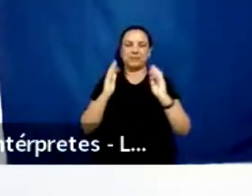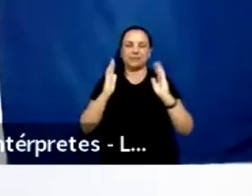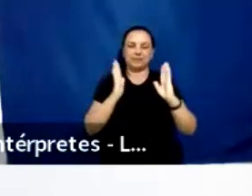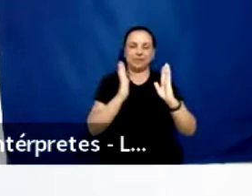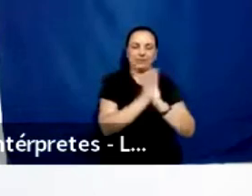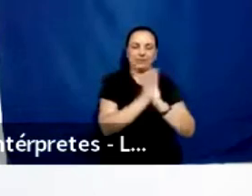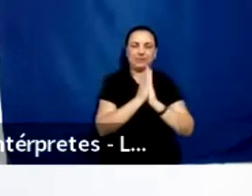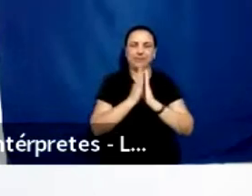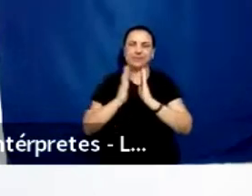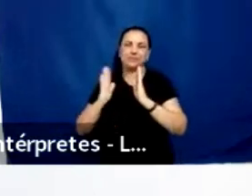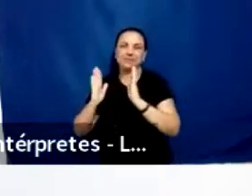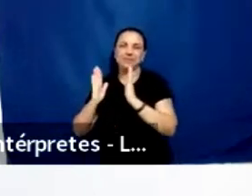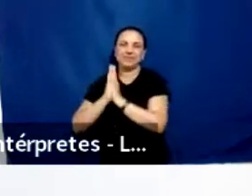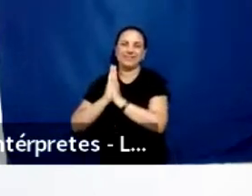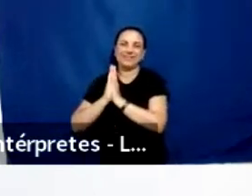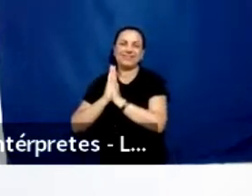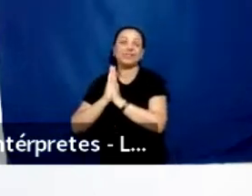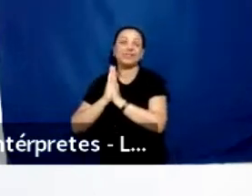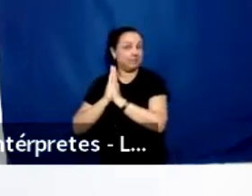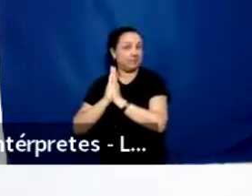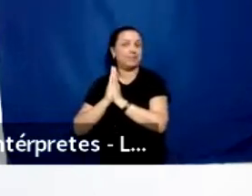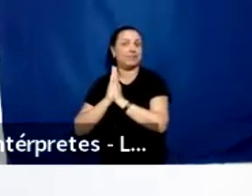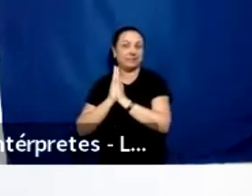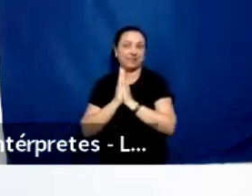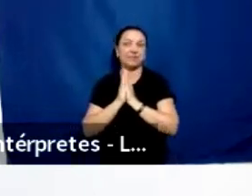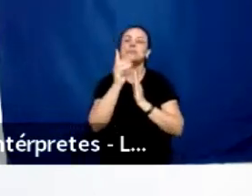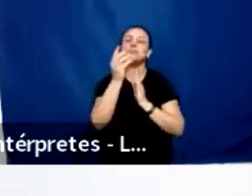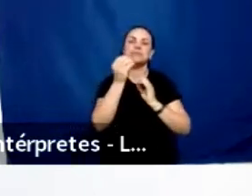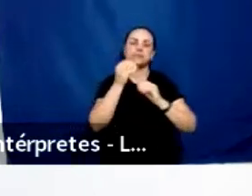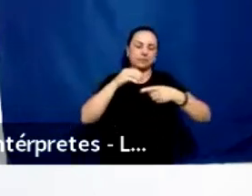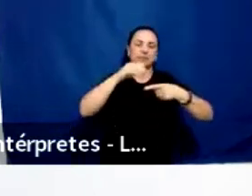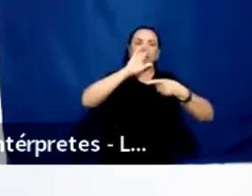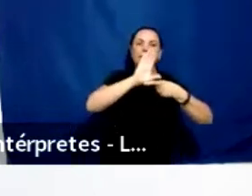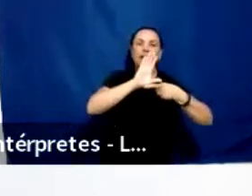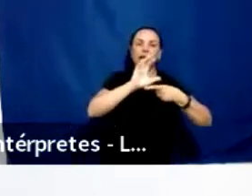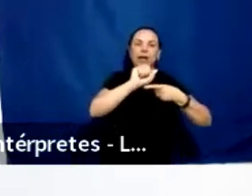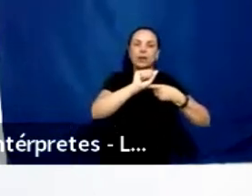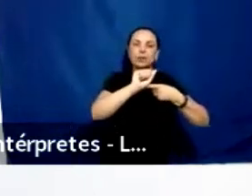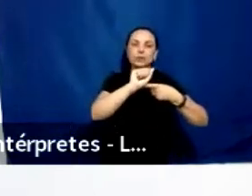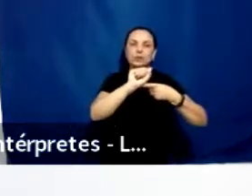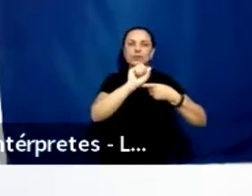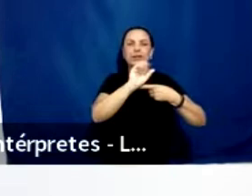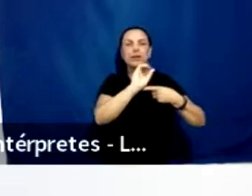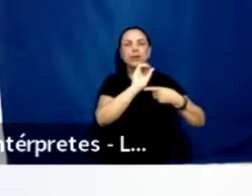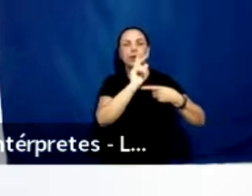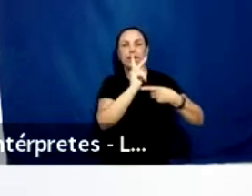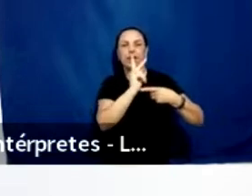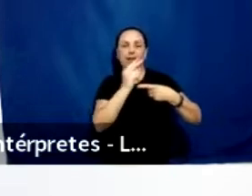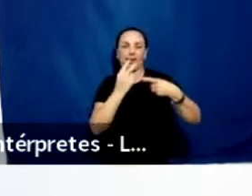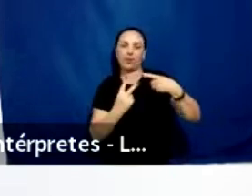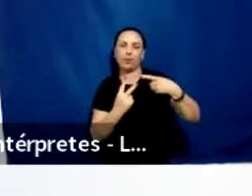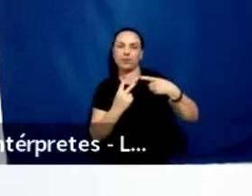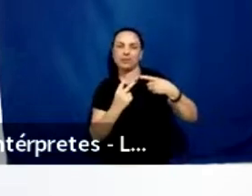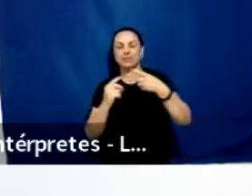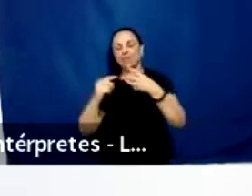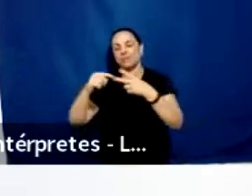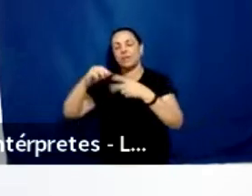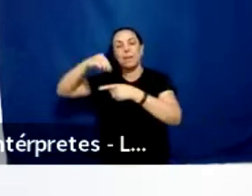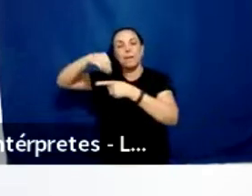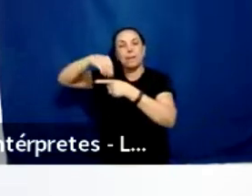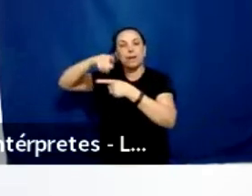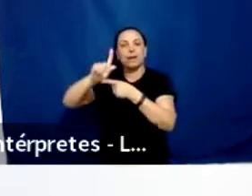hidróxidos alcalinos em hidróxido de cálcio e hidróxido de magnésio. E quando